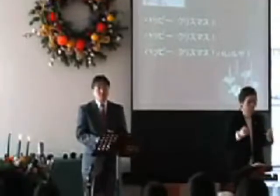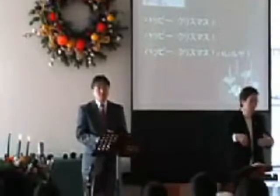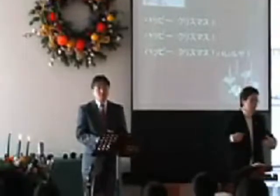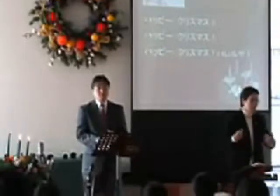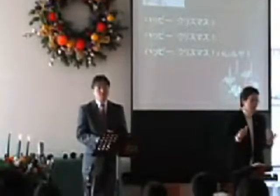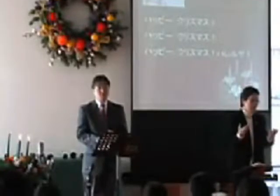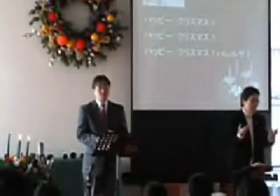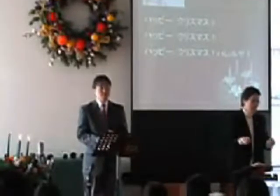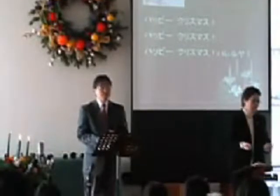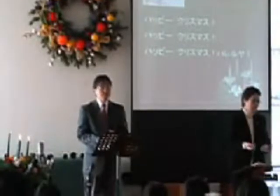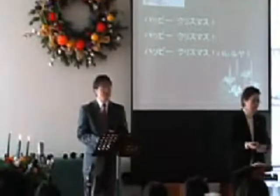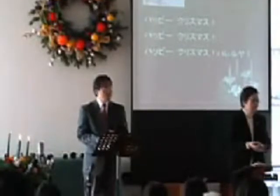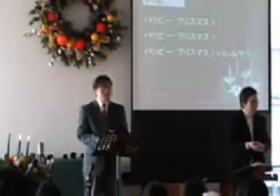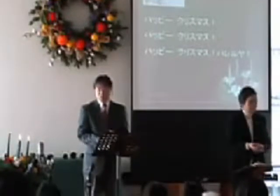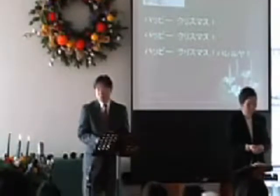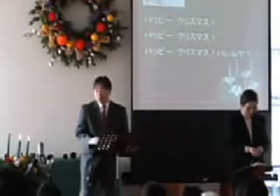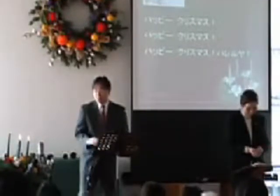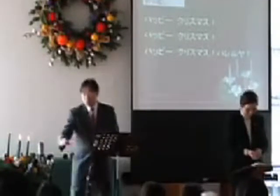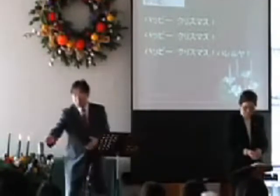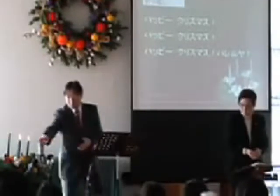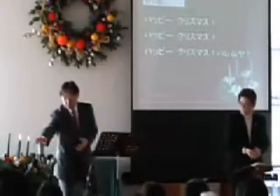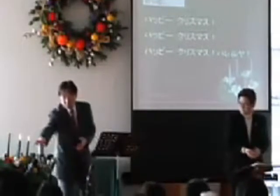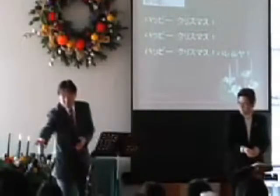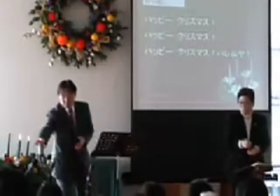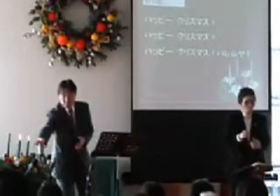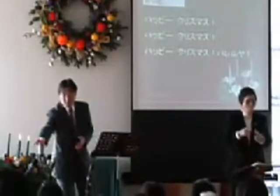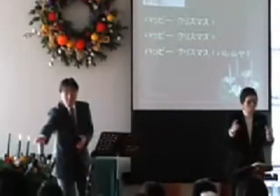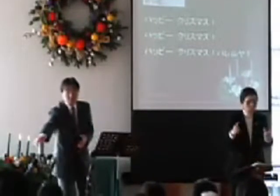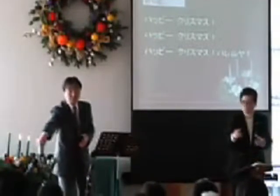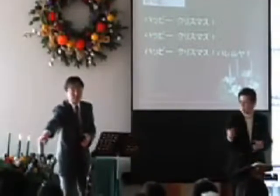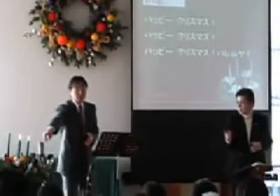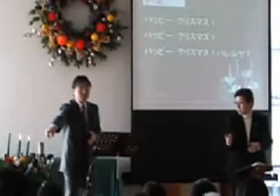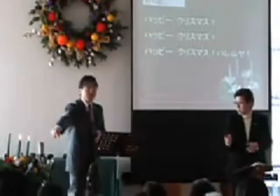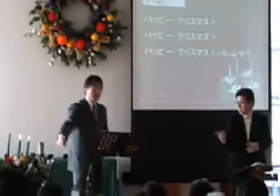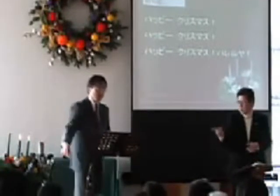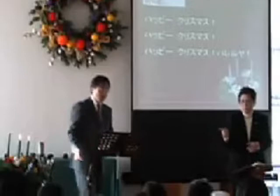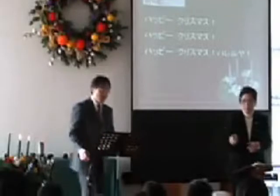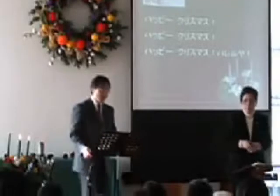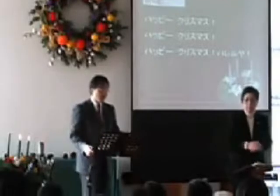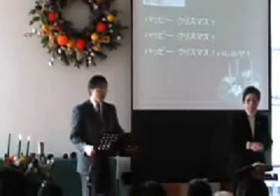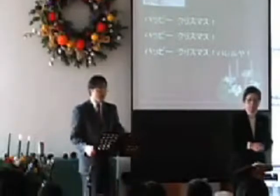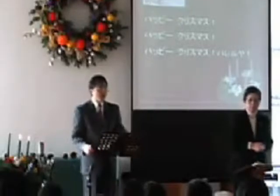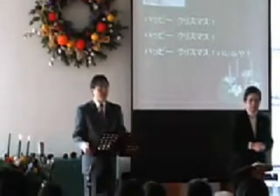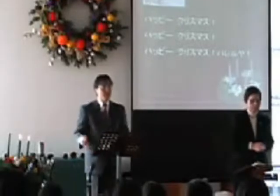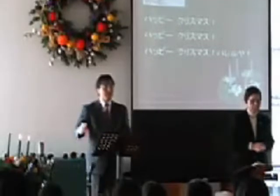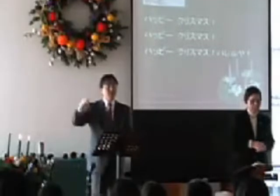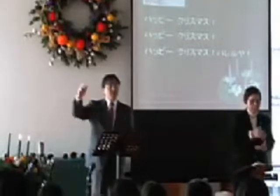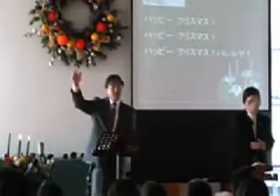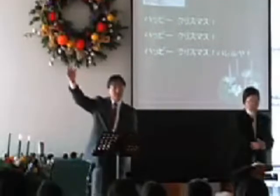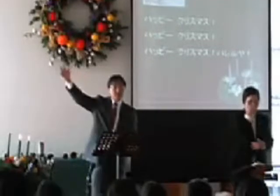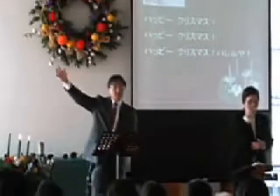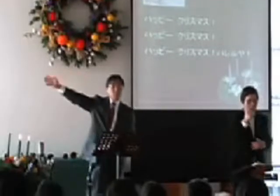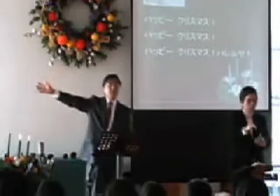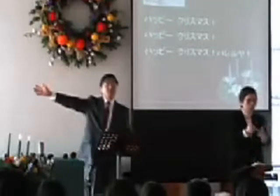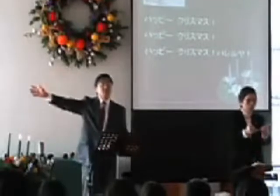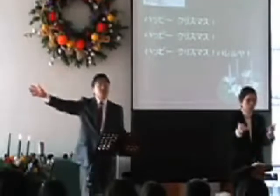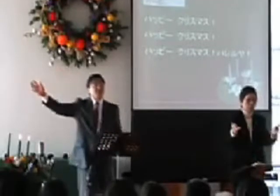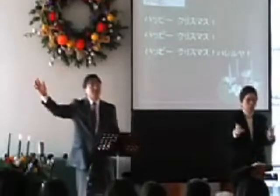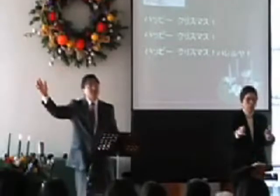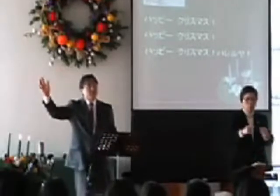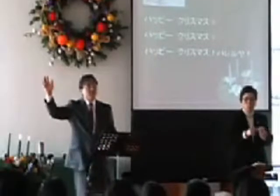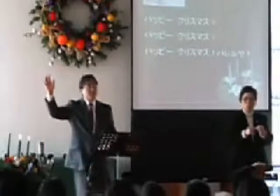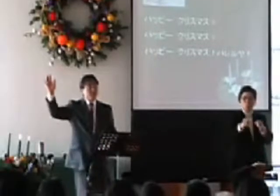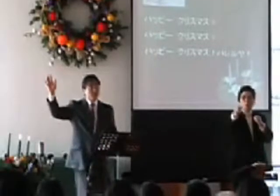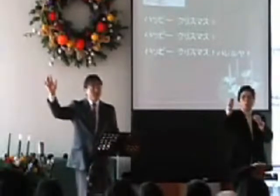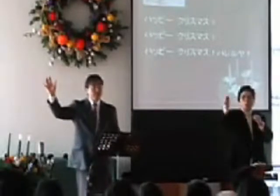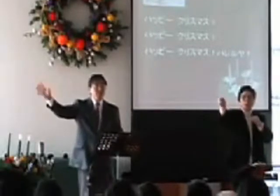イスラエルの人は誰も、ちょっとマイクがでかいです。ハウスですね。誰も知らなかったんですね。だけど、